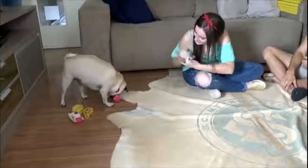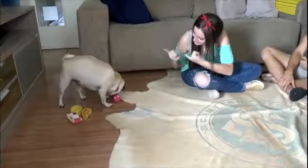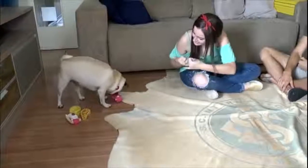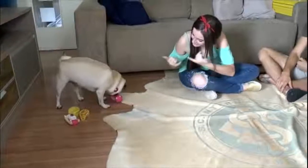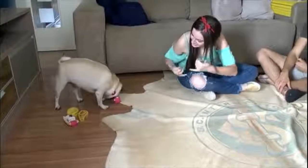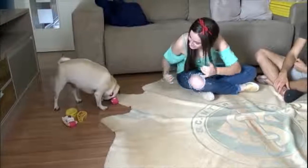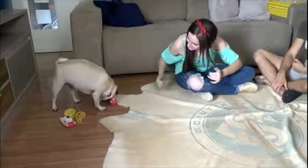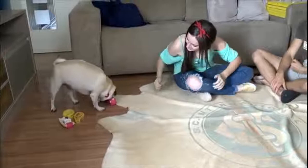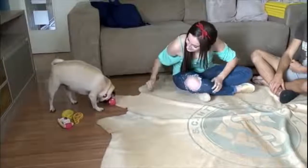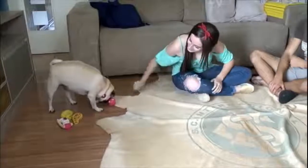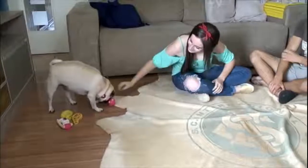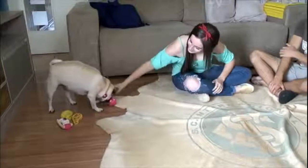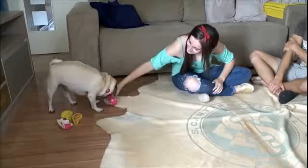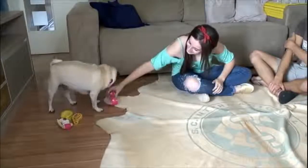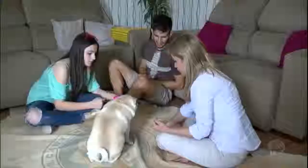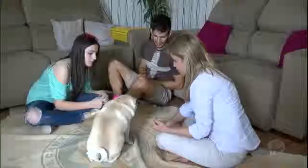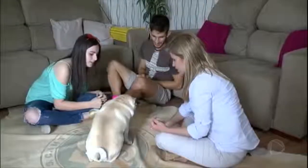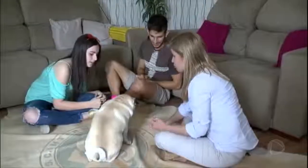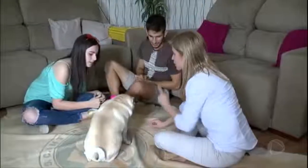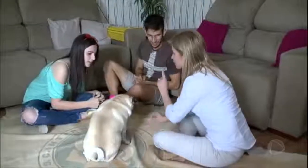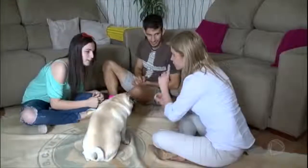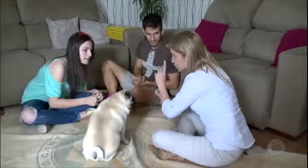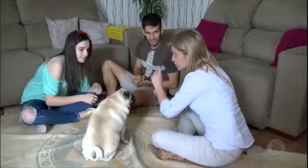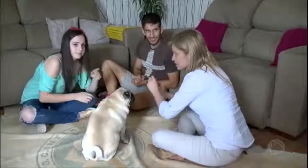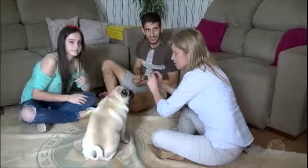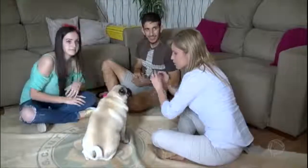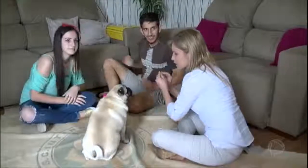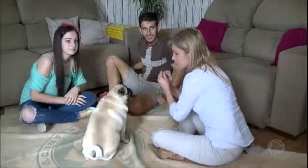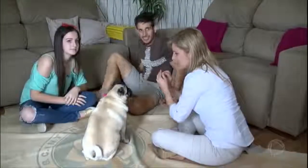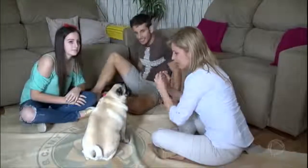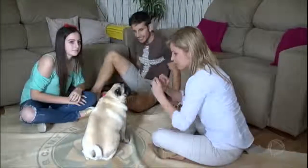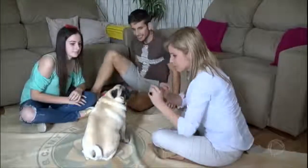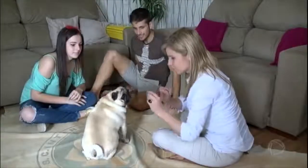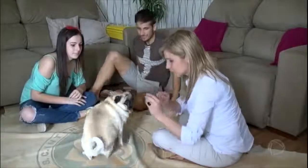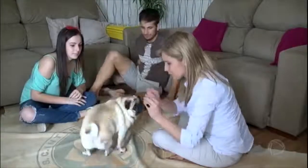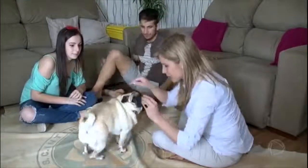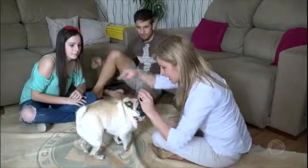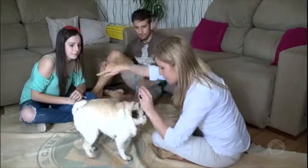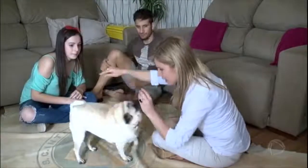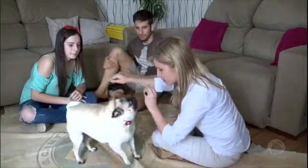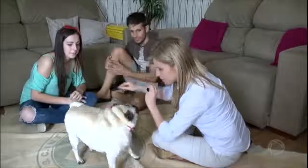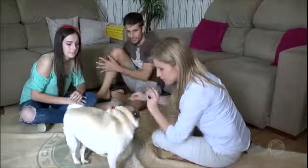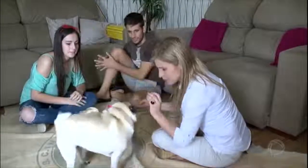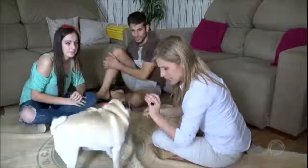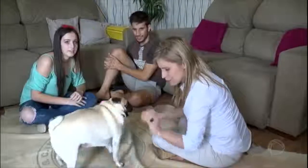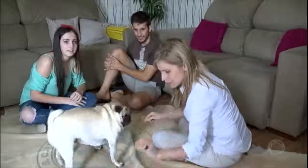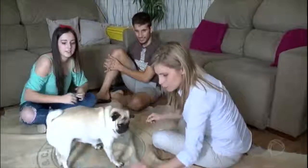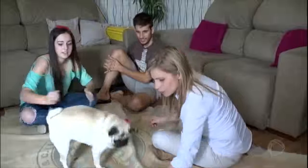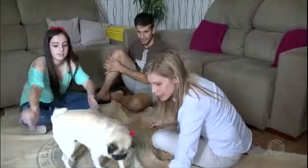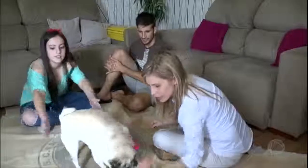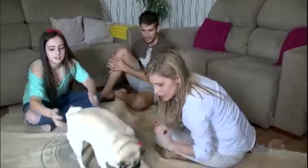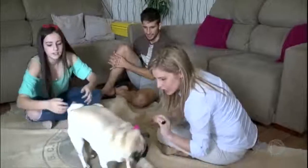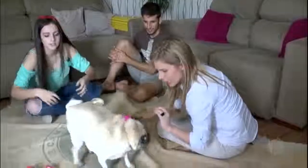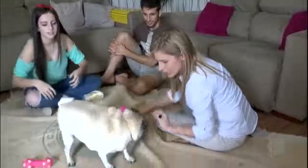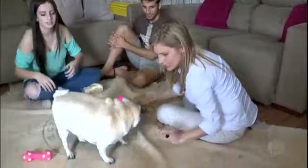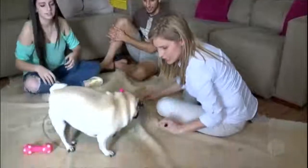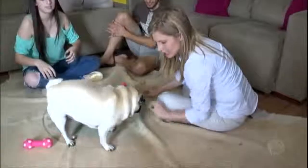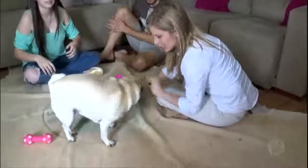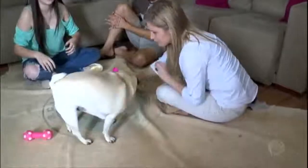o que a Bela já sabe. Vamos fazer, vamos ver. Deixa eu ver se eu consigo. Vira para cá, Bela. Vira para cá. Aqui. Aqui. Aí